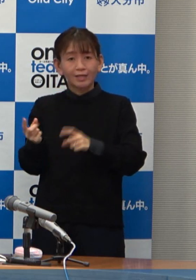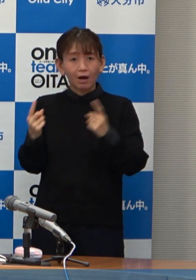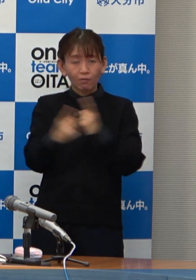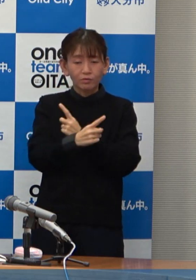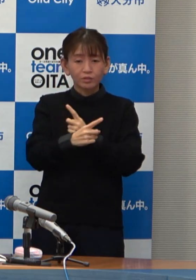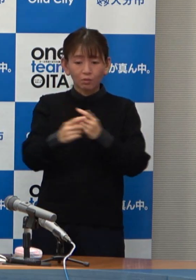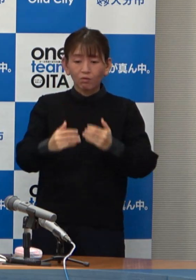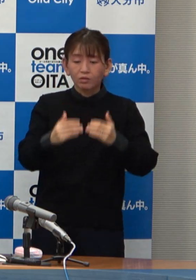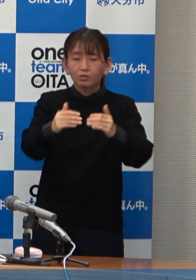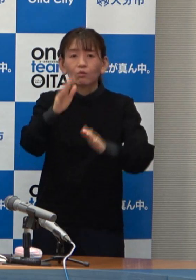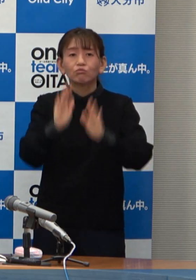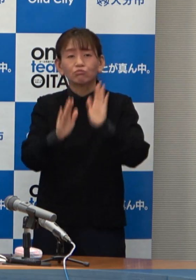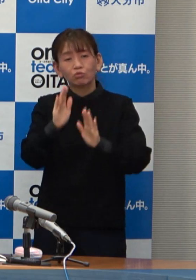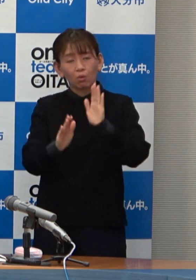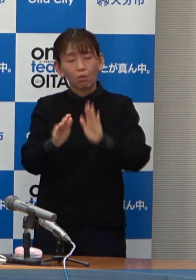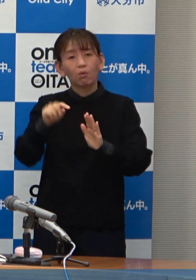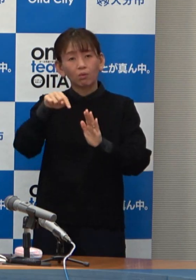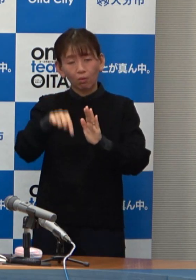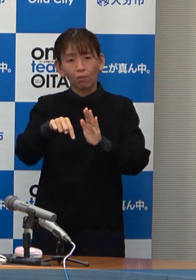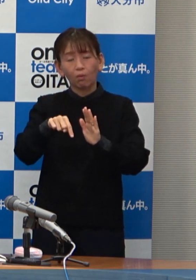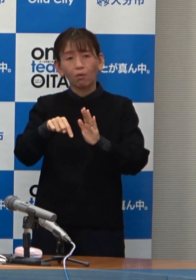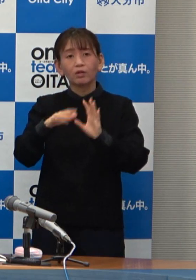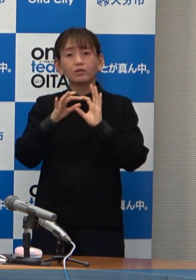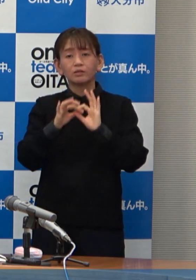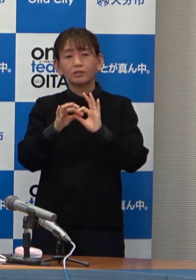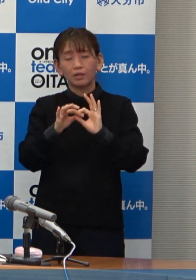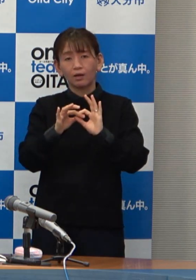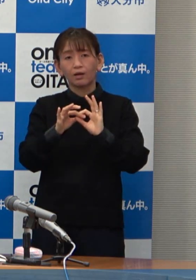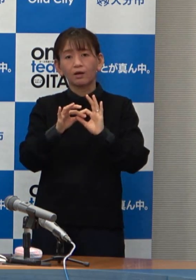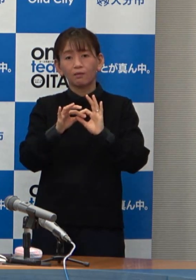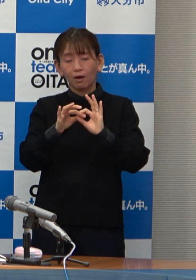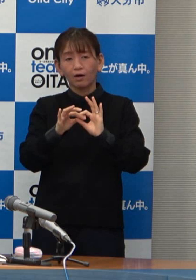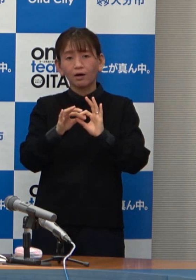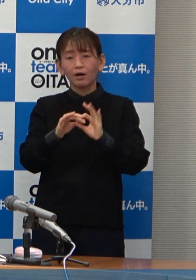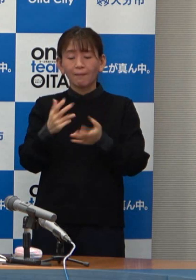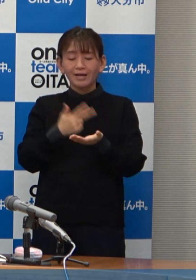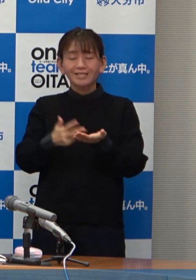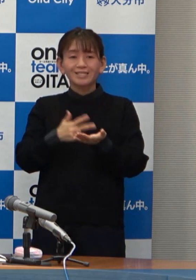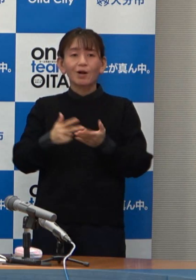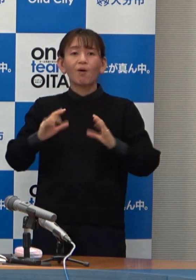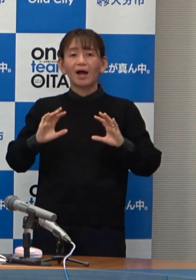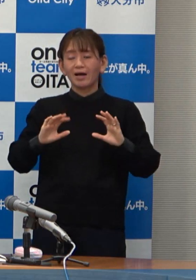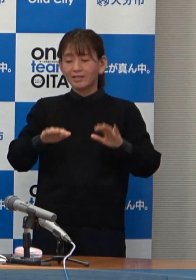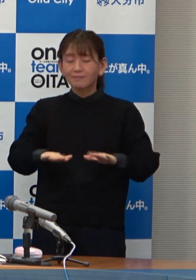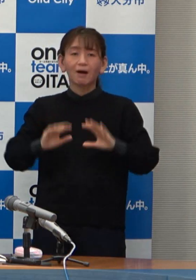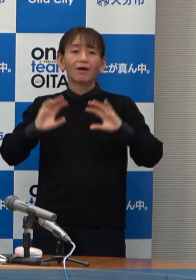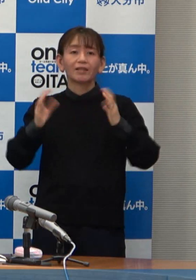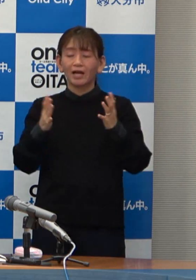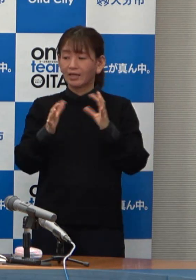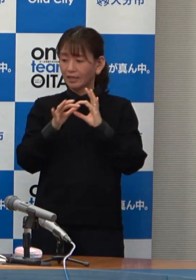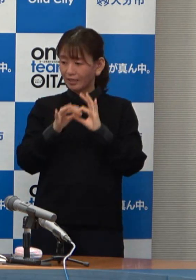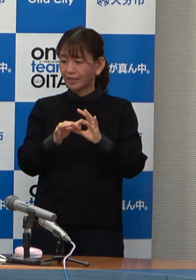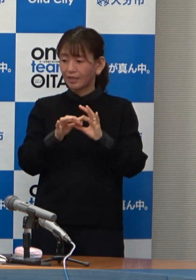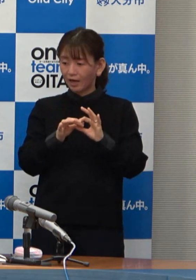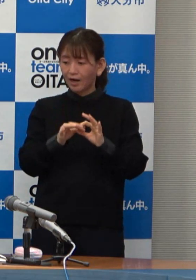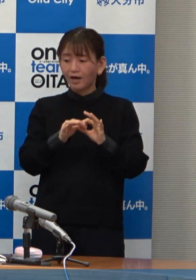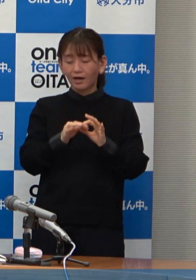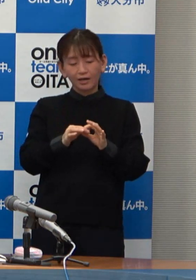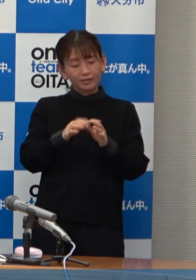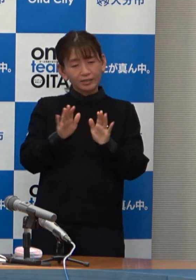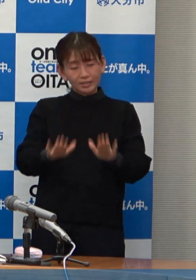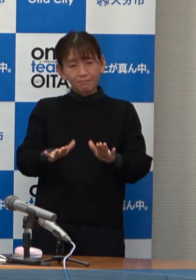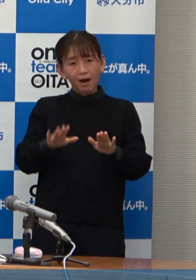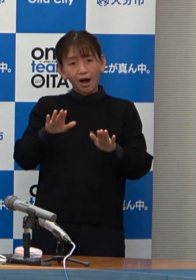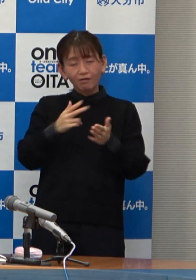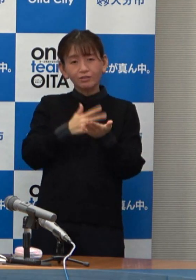評価になってるかはそこの部分についてはちょっとさっき資料がちょっとないのでは分からないこれざっ100